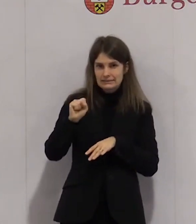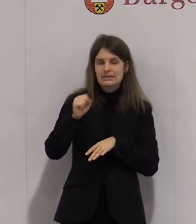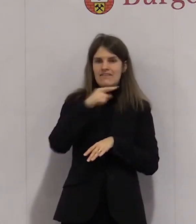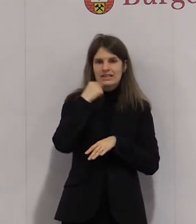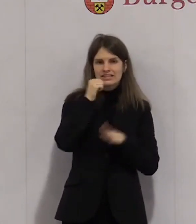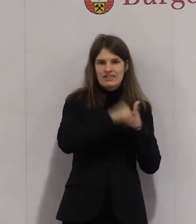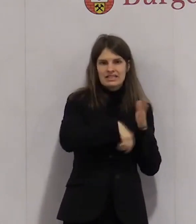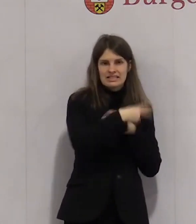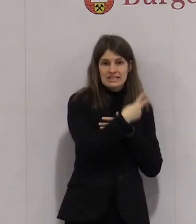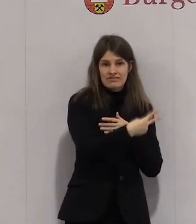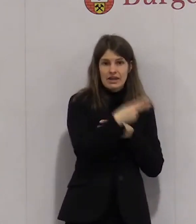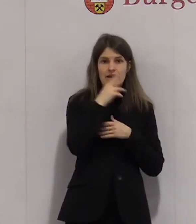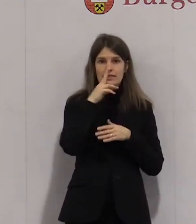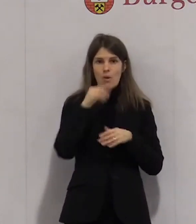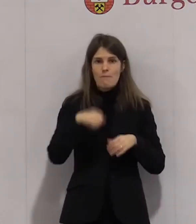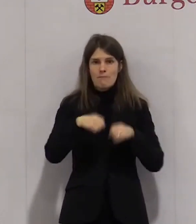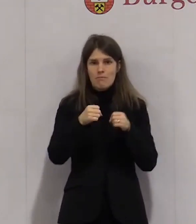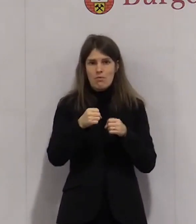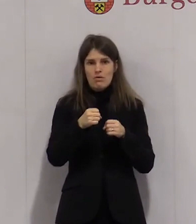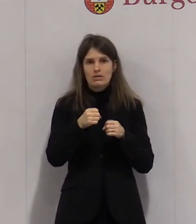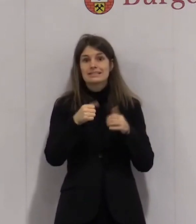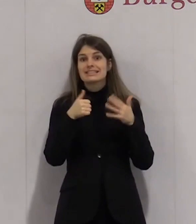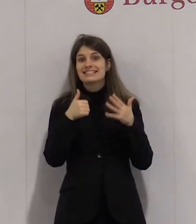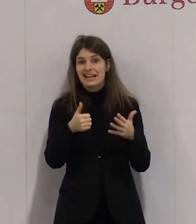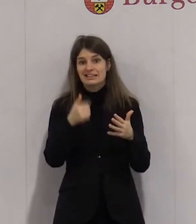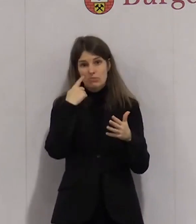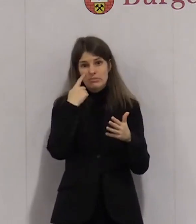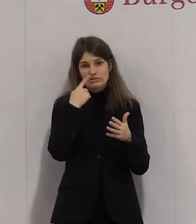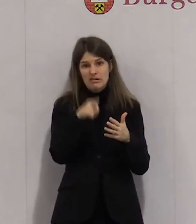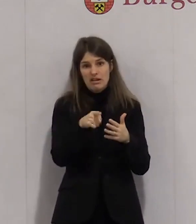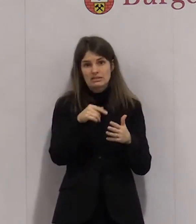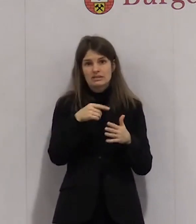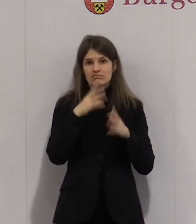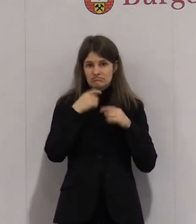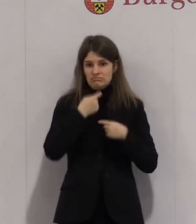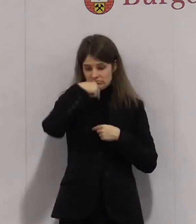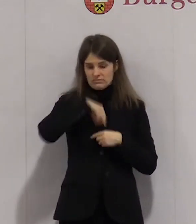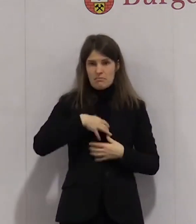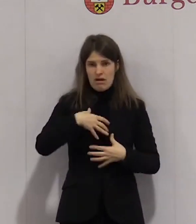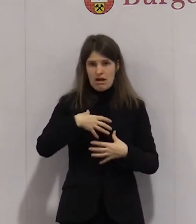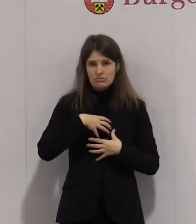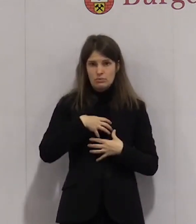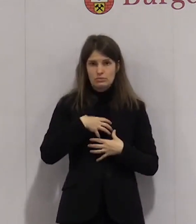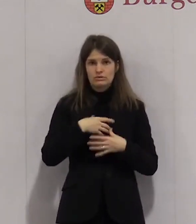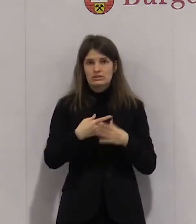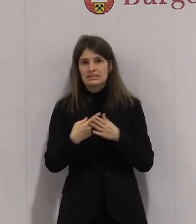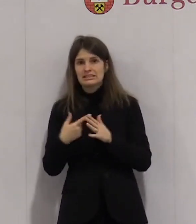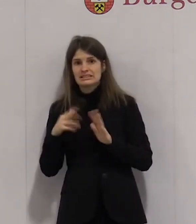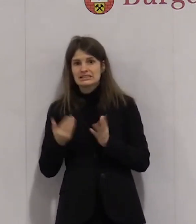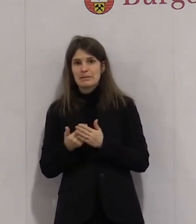patienten in naumburg müssen sechs patienten invasiv beatmet werden sieben sind intensiv